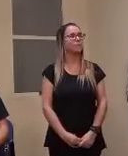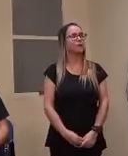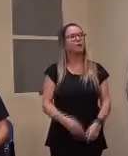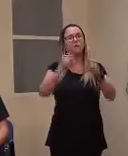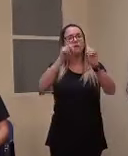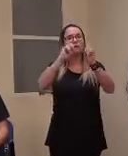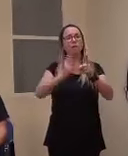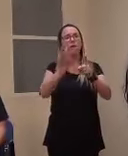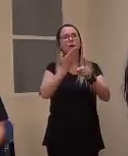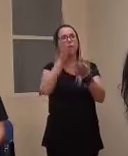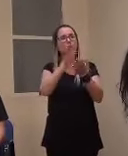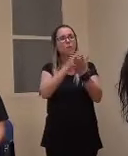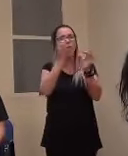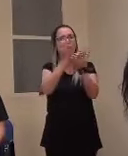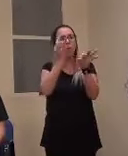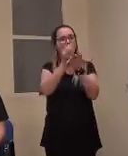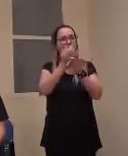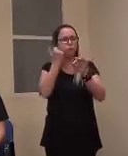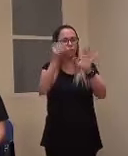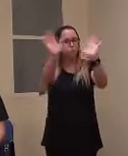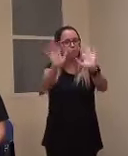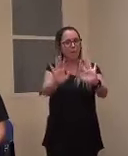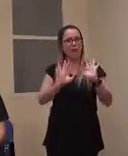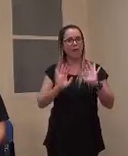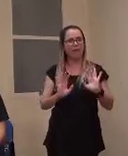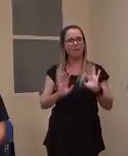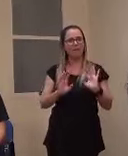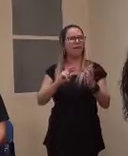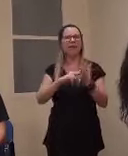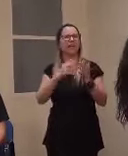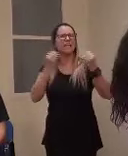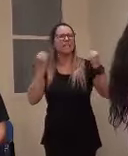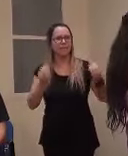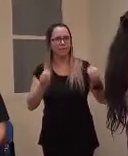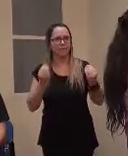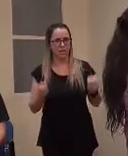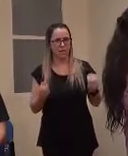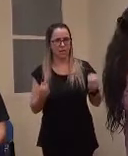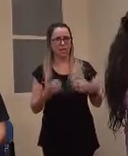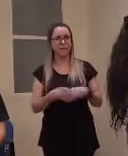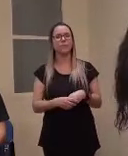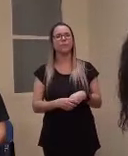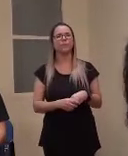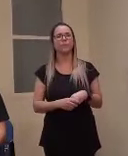hablamos de las preparadas nos preguntamos qué son las preparadas